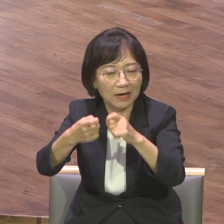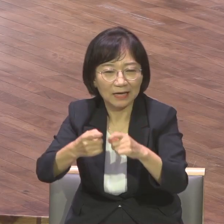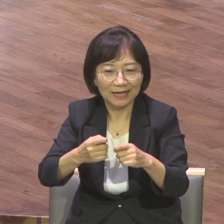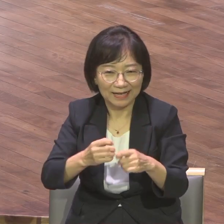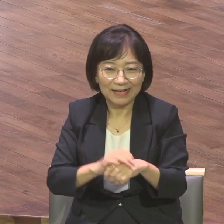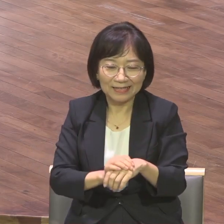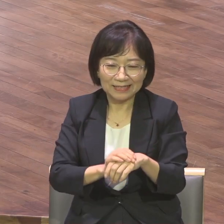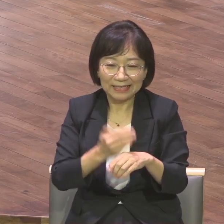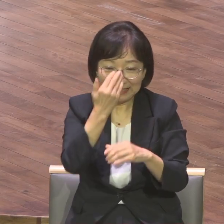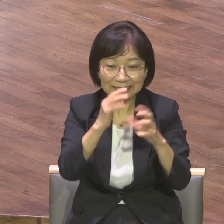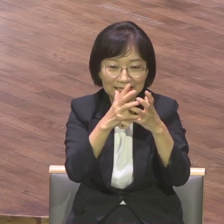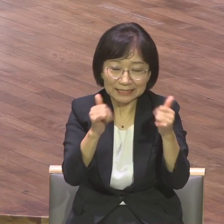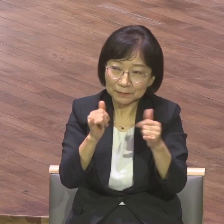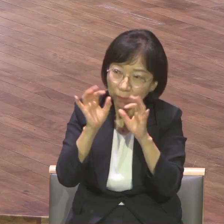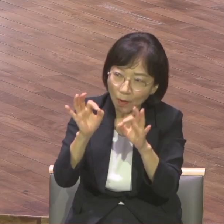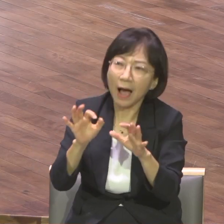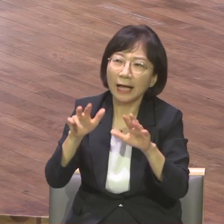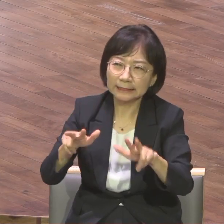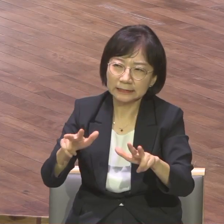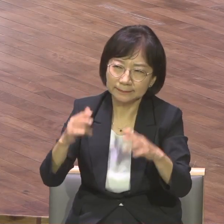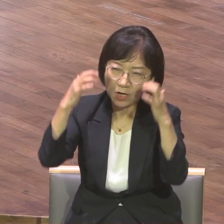알아. 아, 여름이 왔구나. 그리고